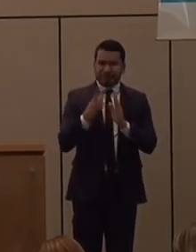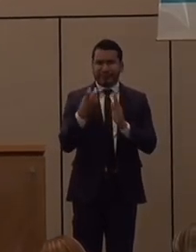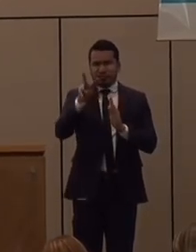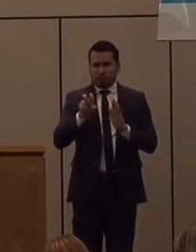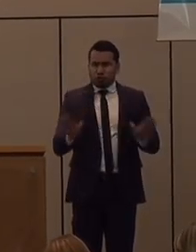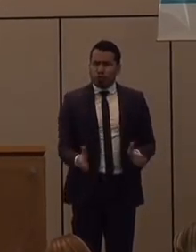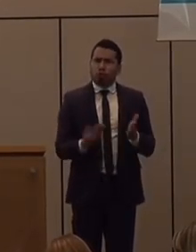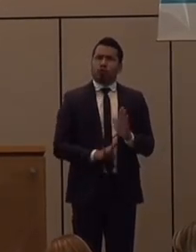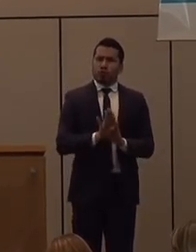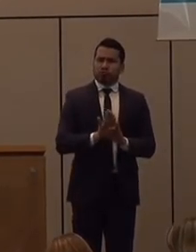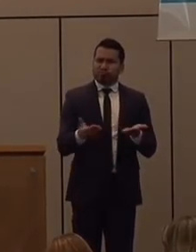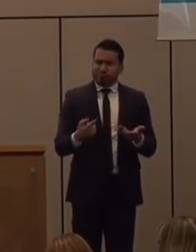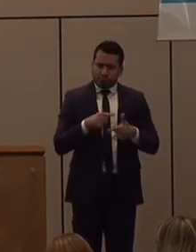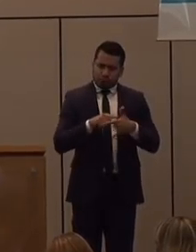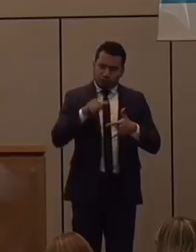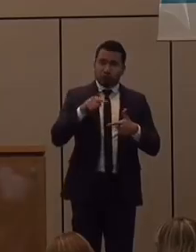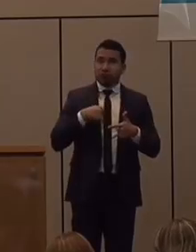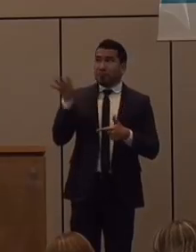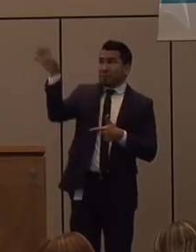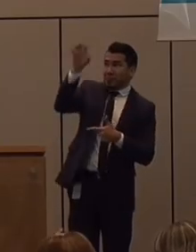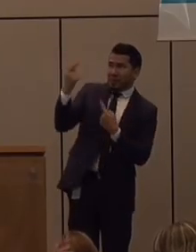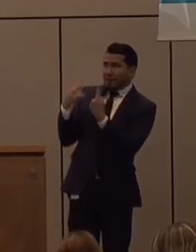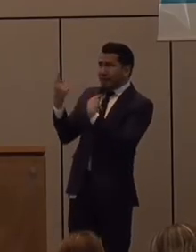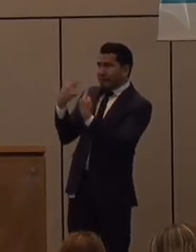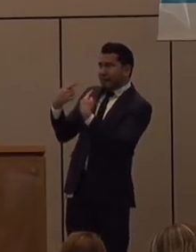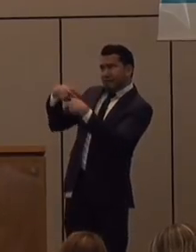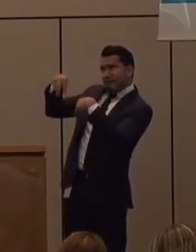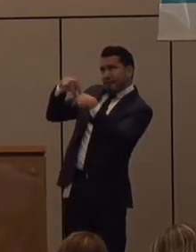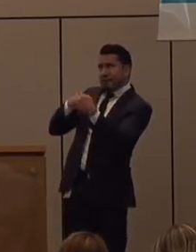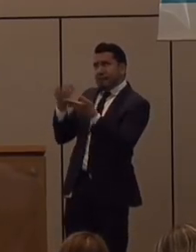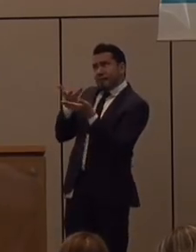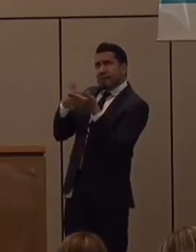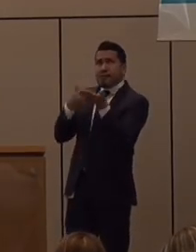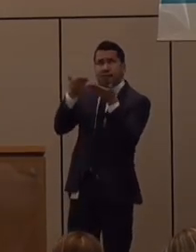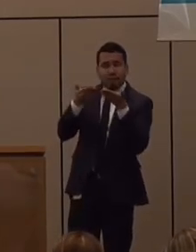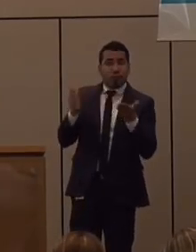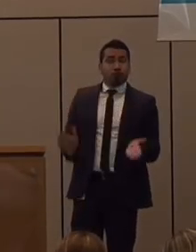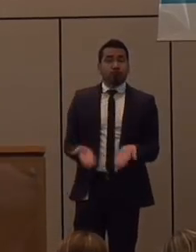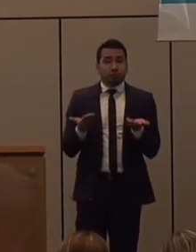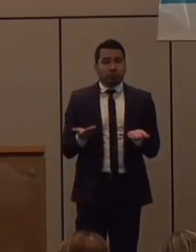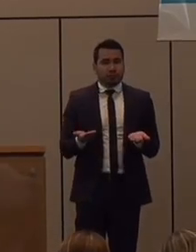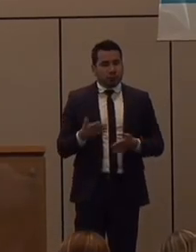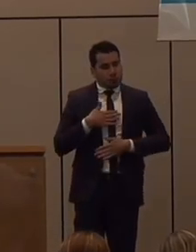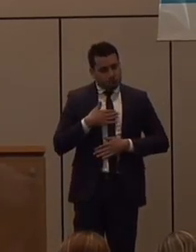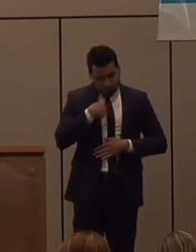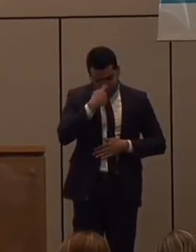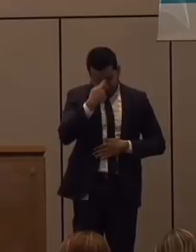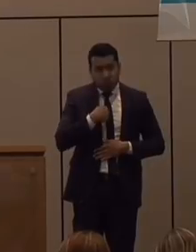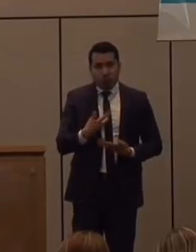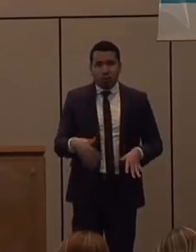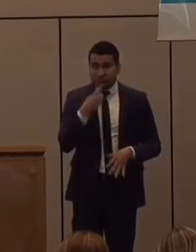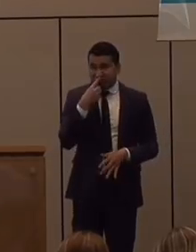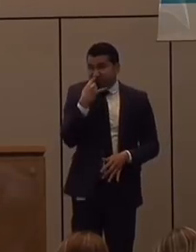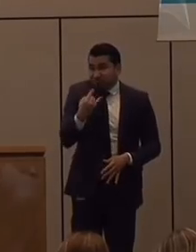en nuestra relación comercial en exportaciones hacia estos países me parece muy interesante porque lo que uno